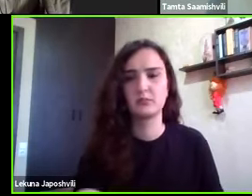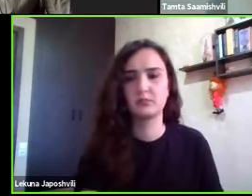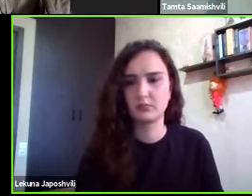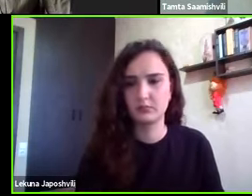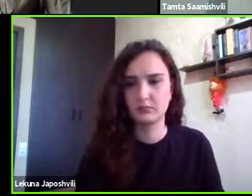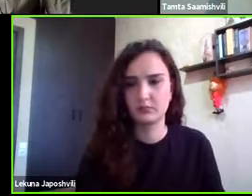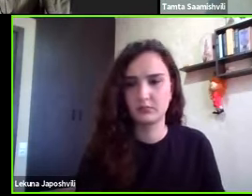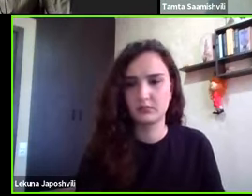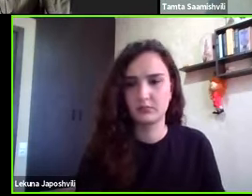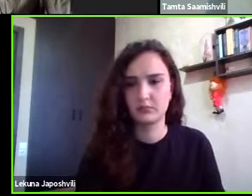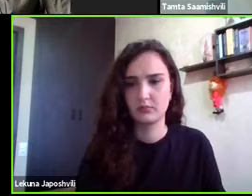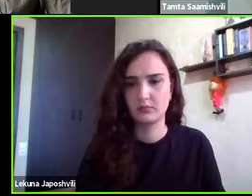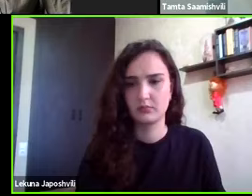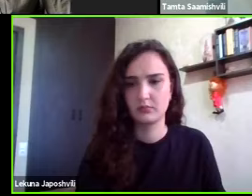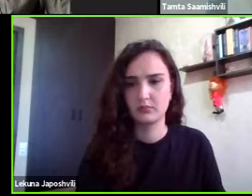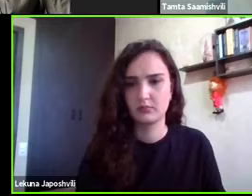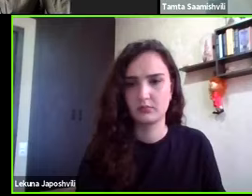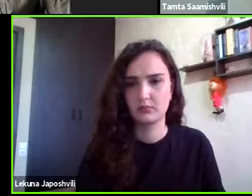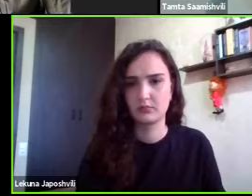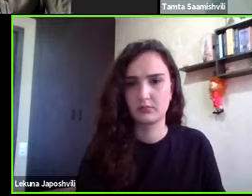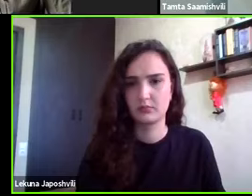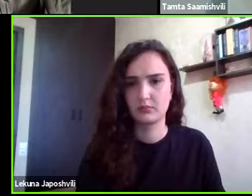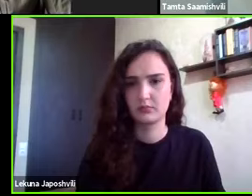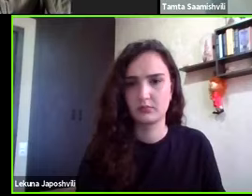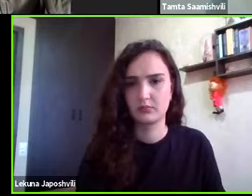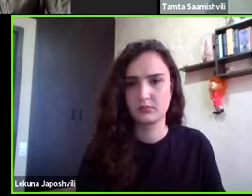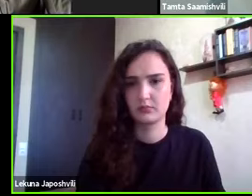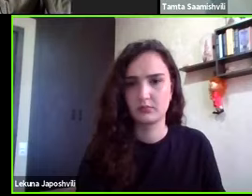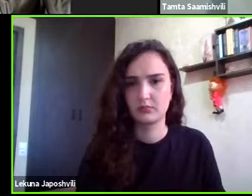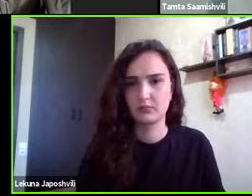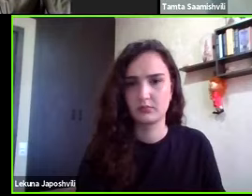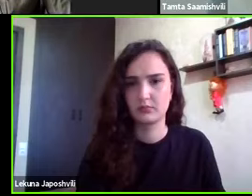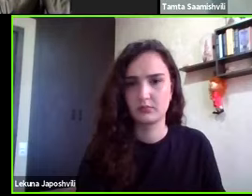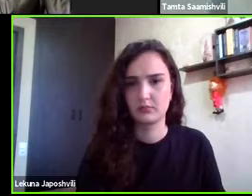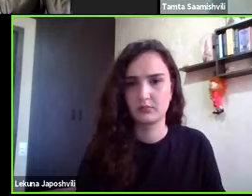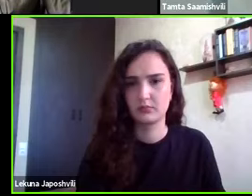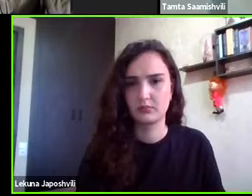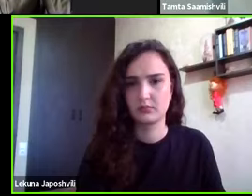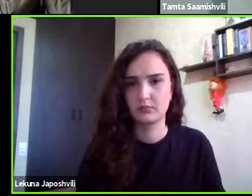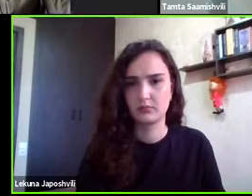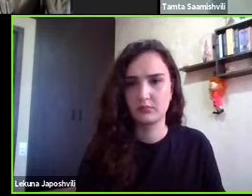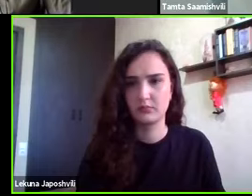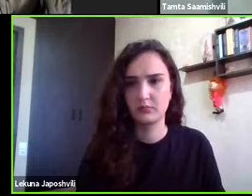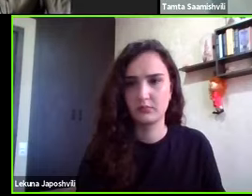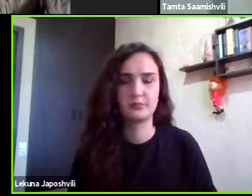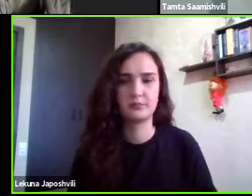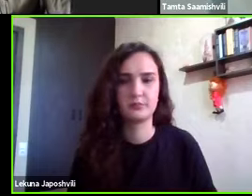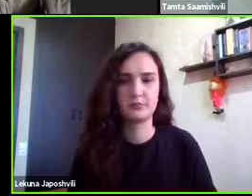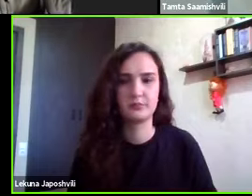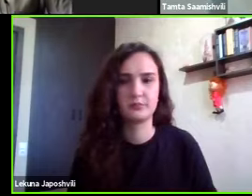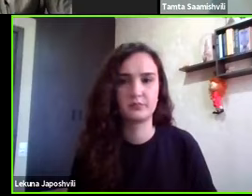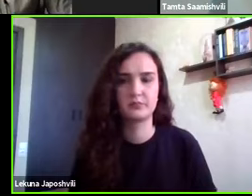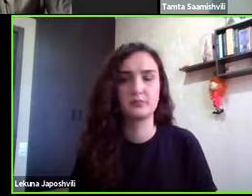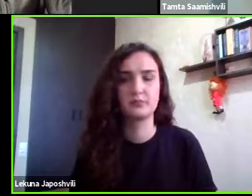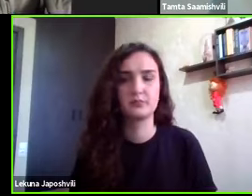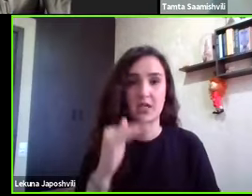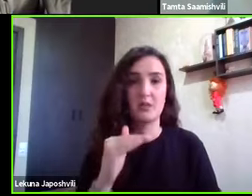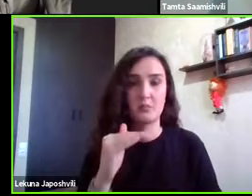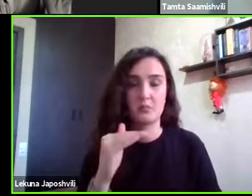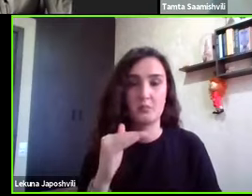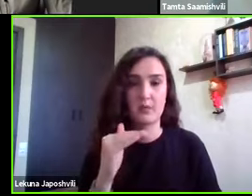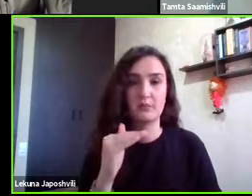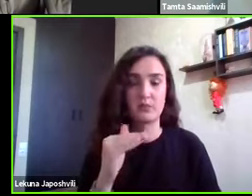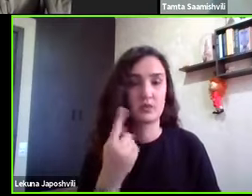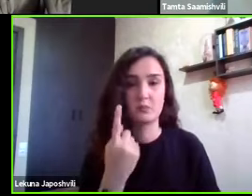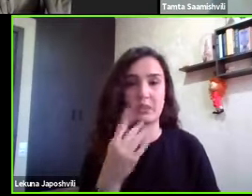კი. დიახ, მაინც ცით თამთა ალბათ ჯობია, რომ ეხა პატარა ბავშვი, ნუ ახლა პატარა ბავშვი მარტო